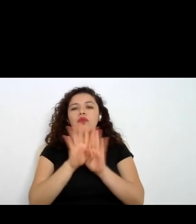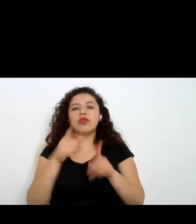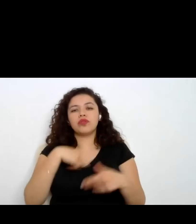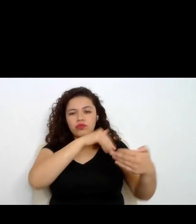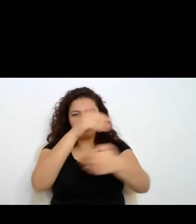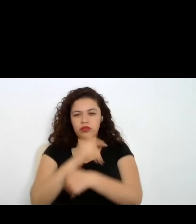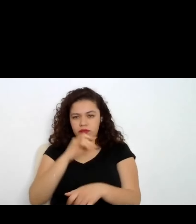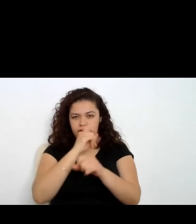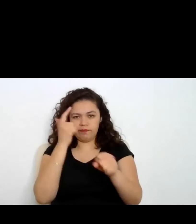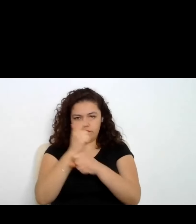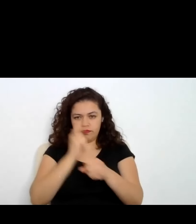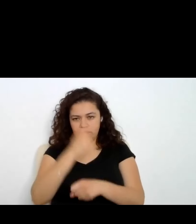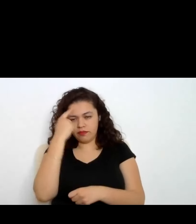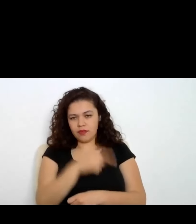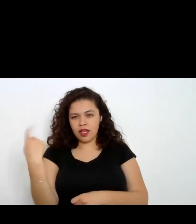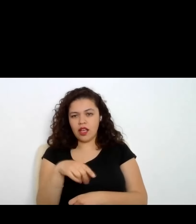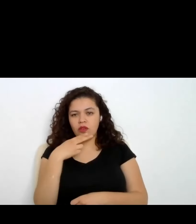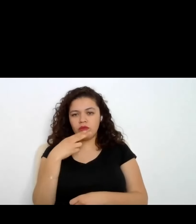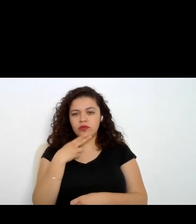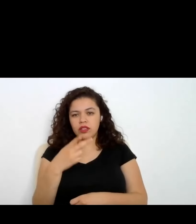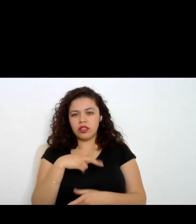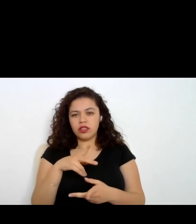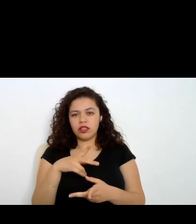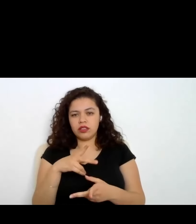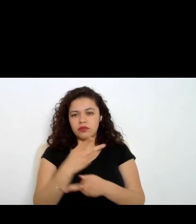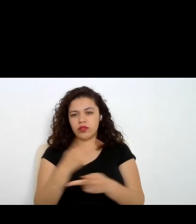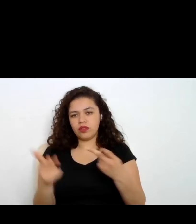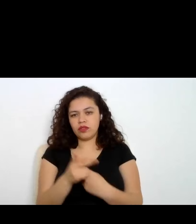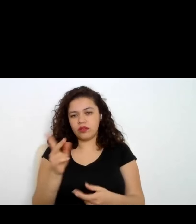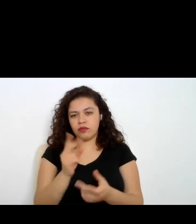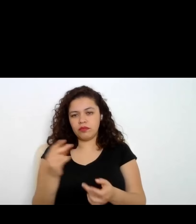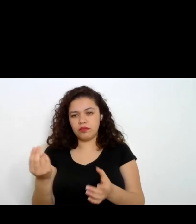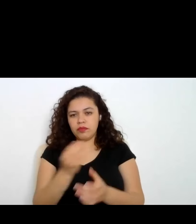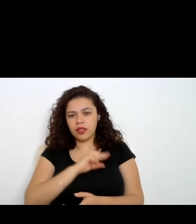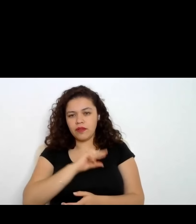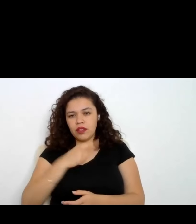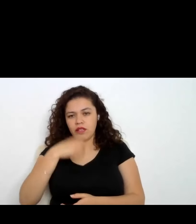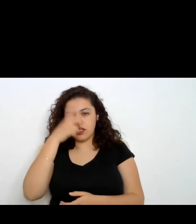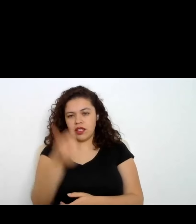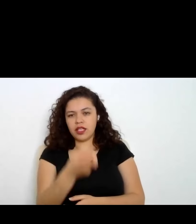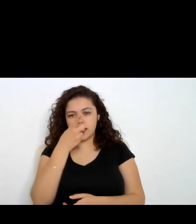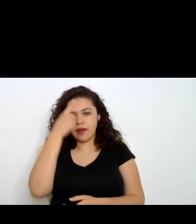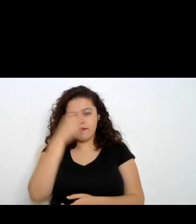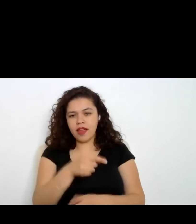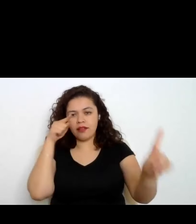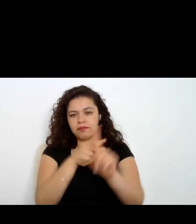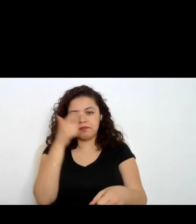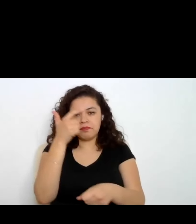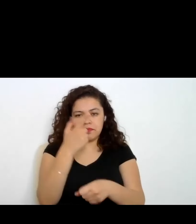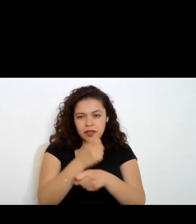Identificar los fines para los cuales se utilizan los datos personales, que es justo esto que les comentaba, las finalidades primarias y